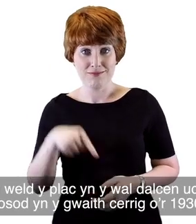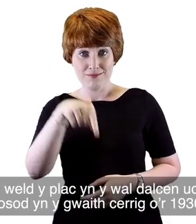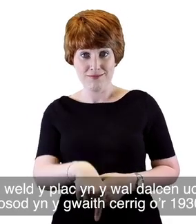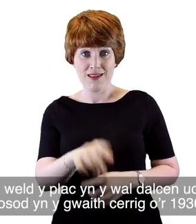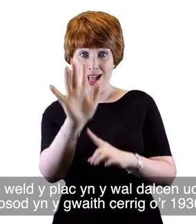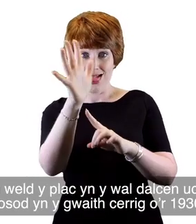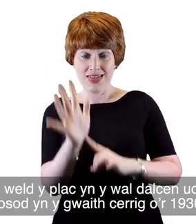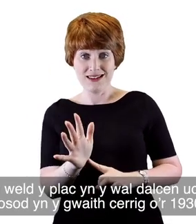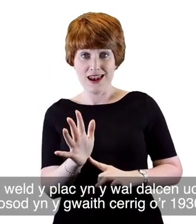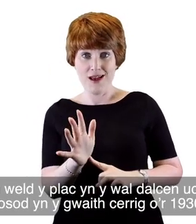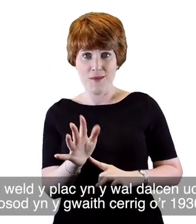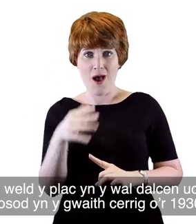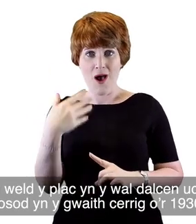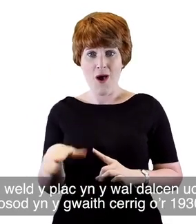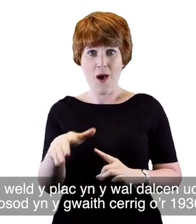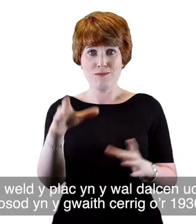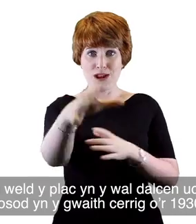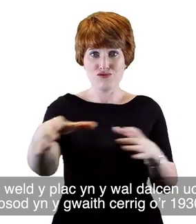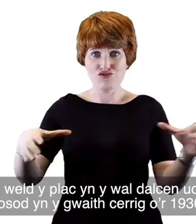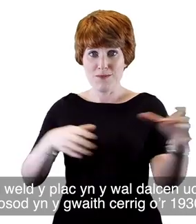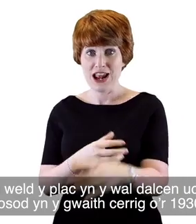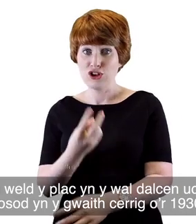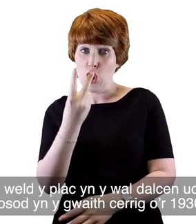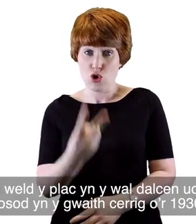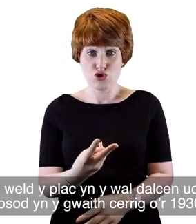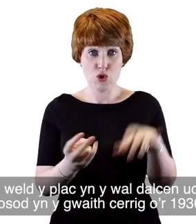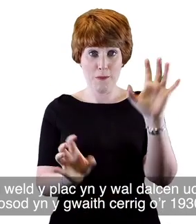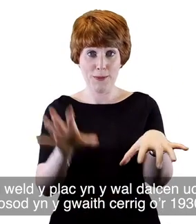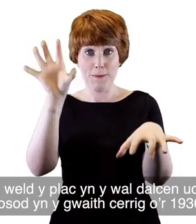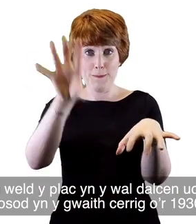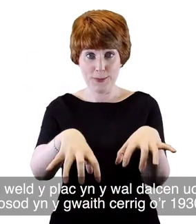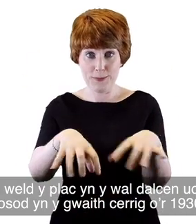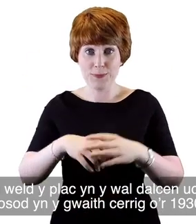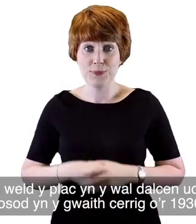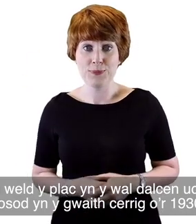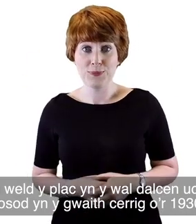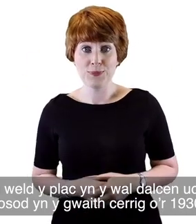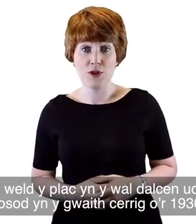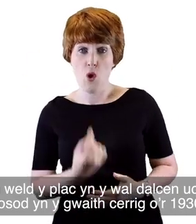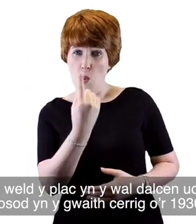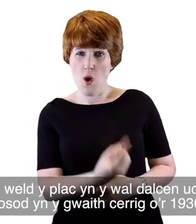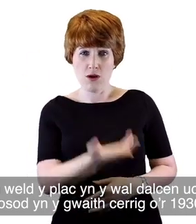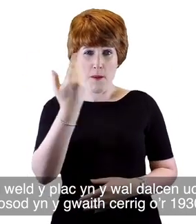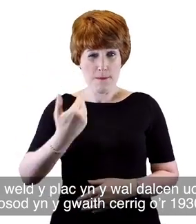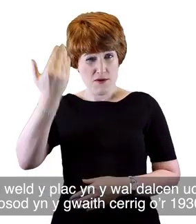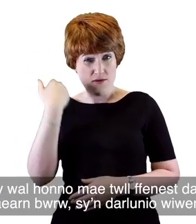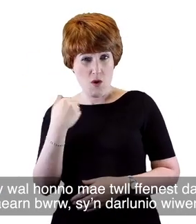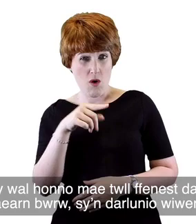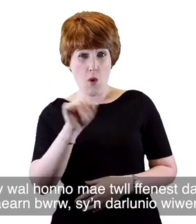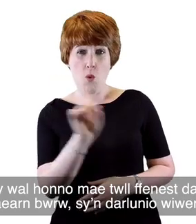weld y plac yn y wal dalcen uchaf, wedi gosod yn y gwaith cerrig o'r 1930au. Hefyd yn y wal